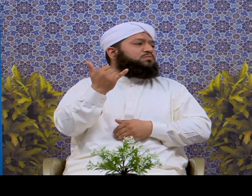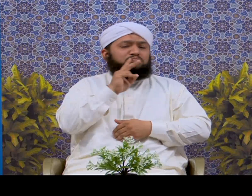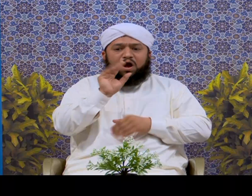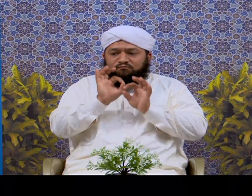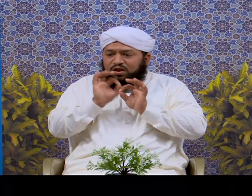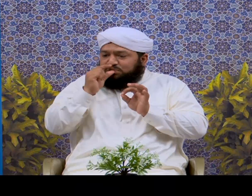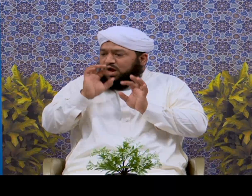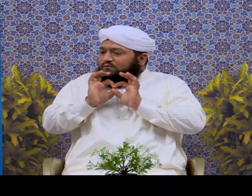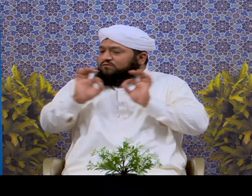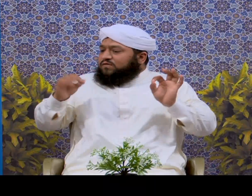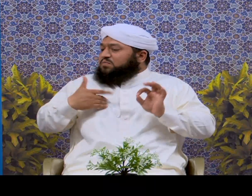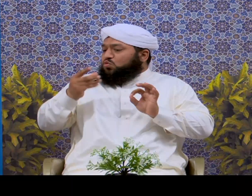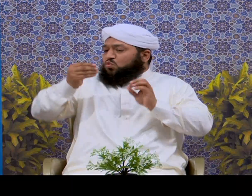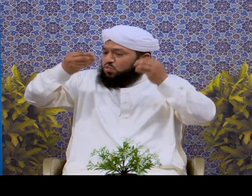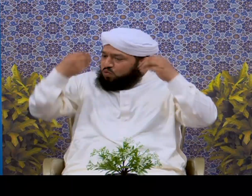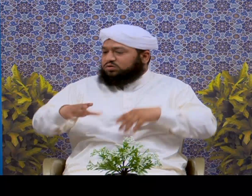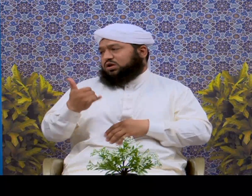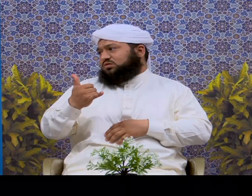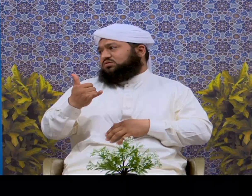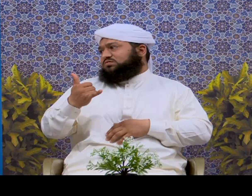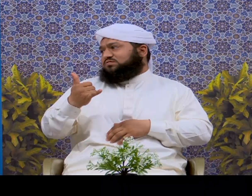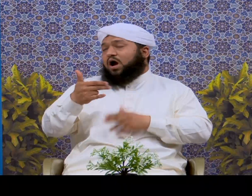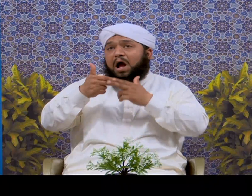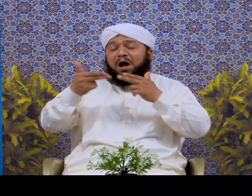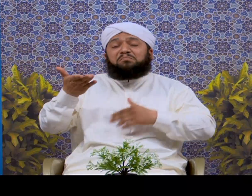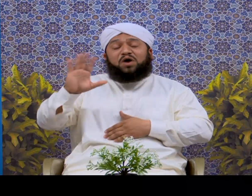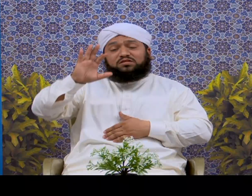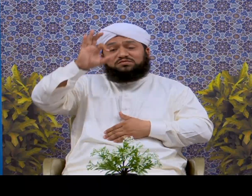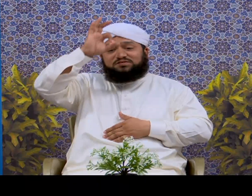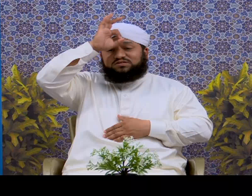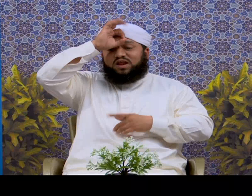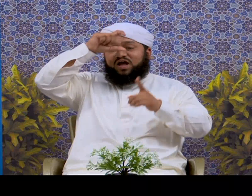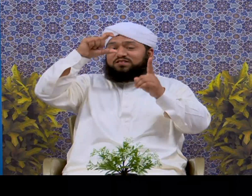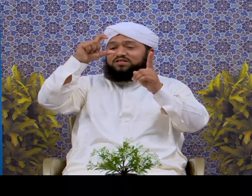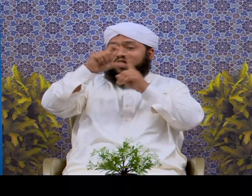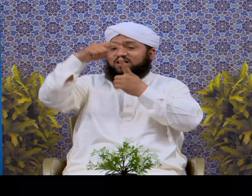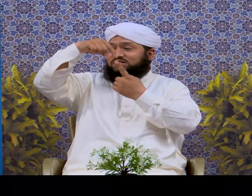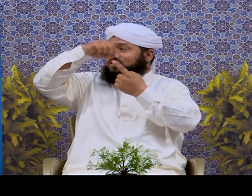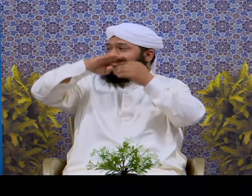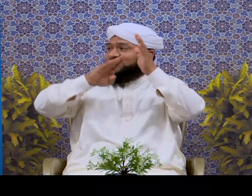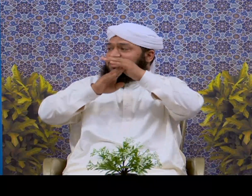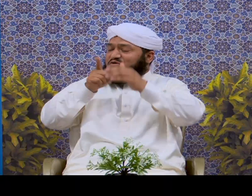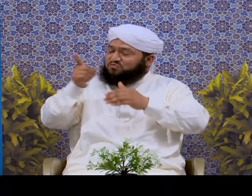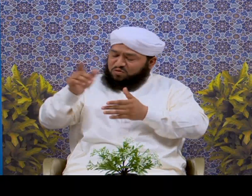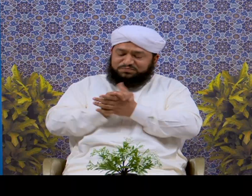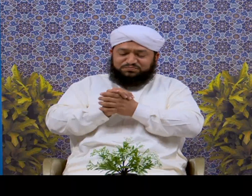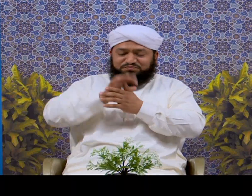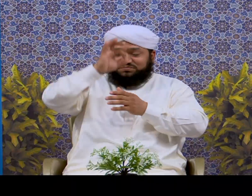کیسے دور کرنا ہے؟ اس کے لیے حضور داتا گنج بخش علی حجویری رحمۃ اللہ علیہ نے کشف المحجوب میں روزے کے متعلق کلام کرتے ہوئے